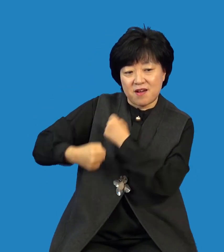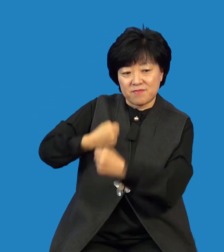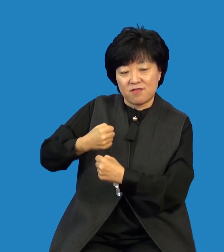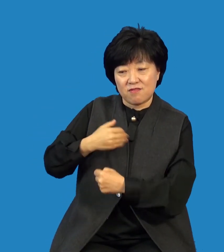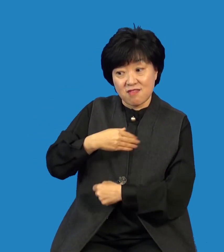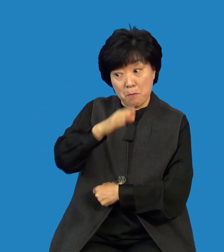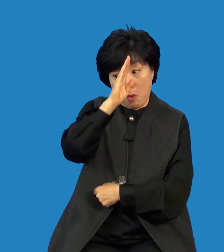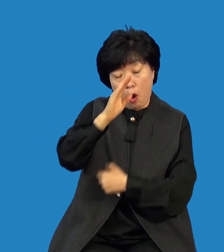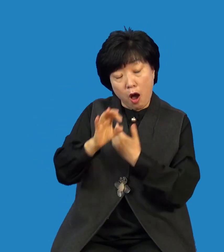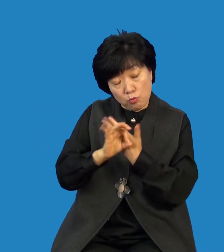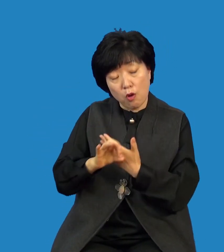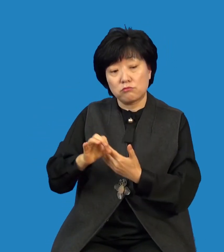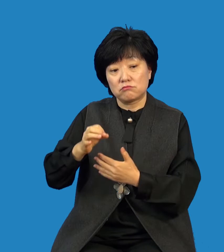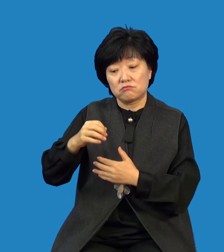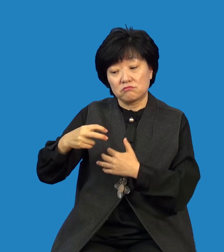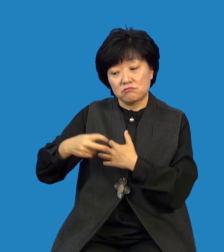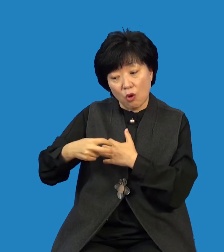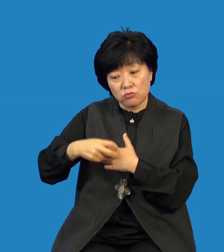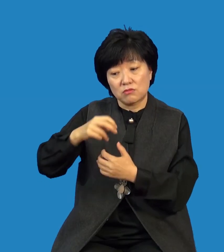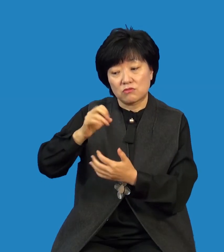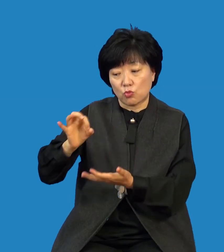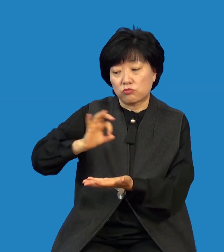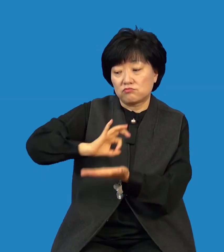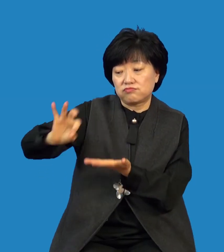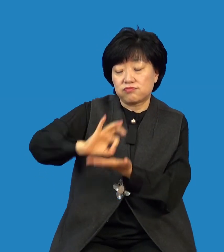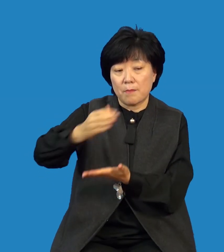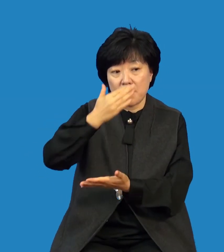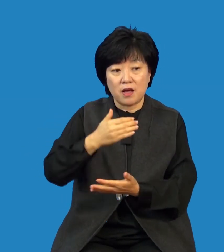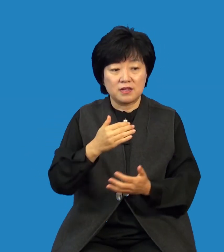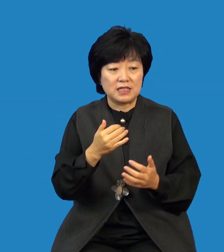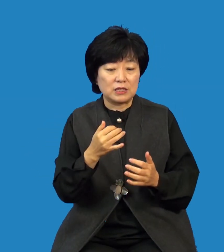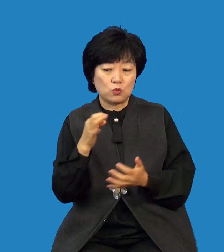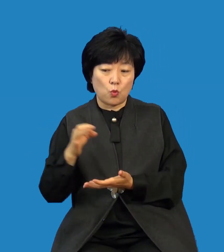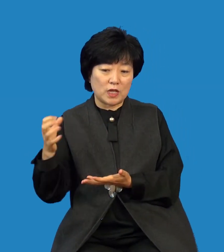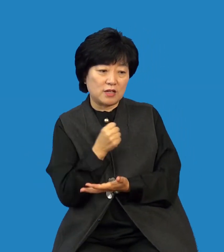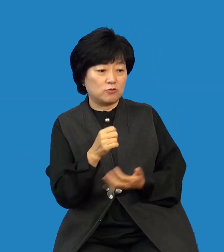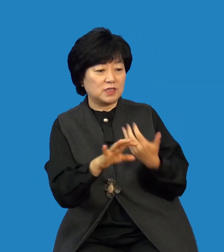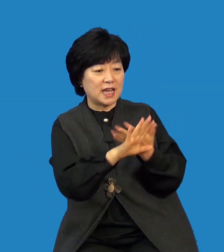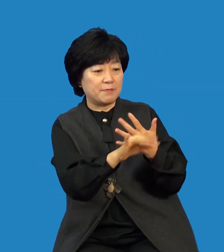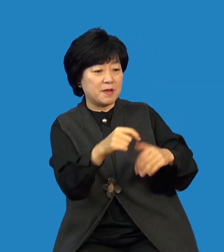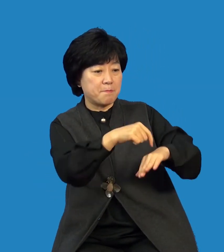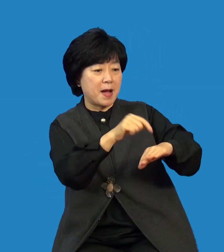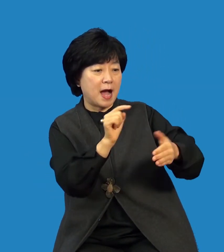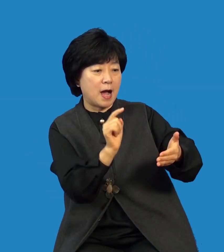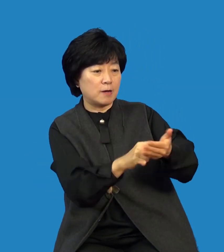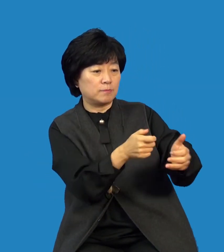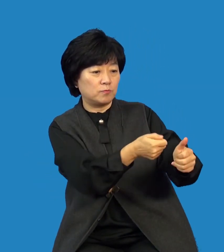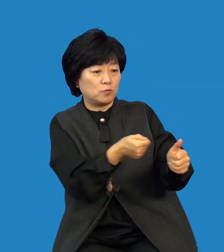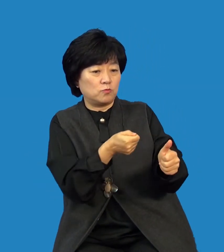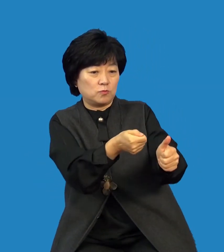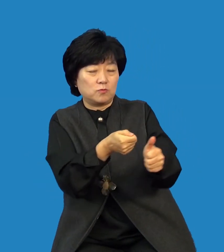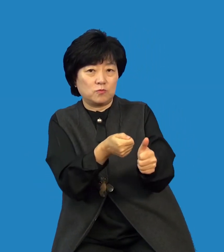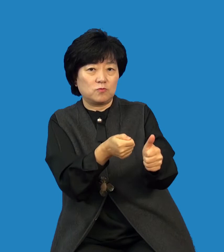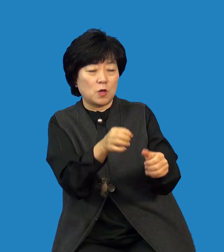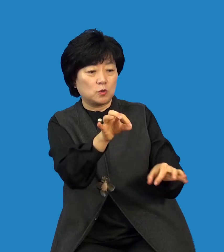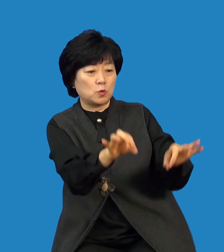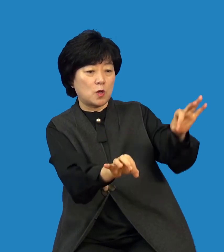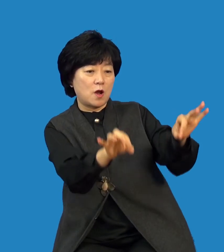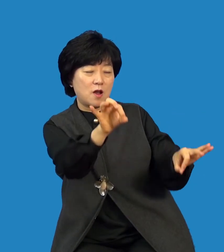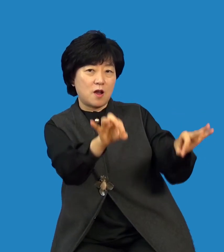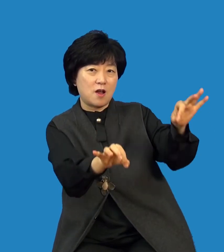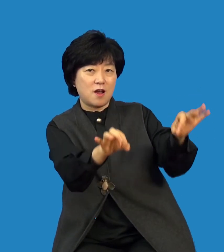같고 돈이 있으면 다른 사람도 내 마음대로 이렇게 부릴 수 있을 것 같고 그래서 돈이라고 하는 것이 이 조종관을 줄 수 있는 것처럼 느껴집니다. 그래서